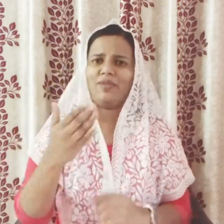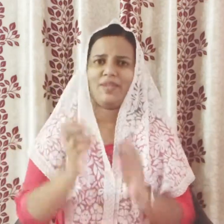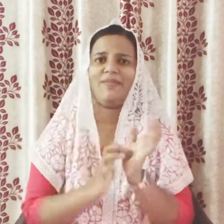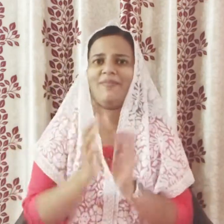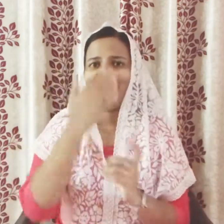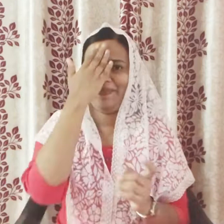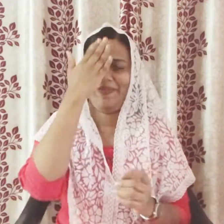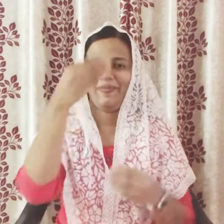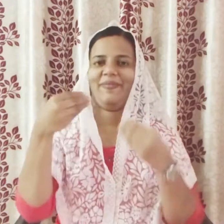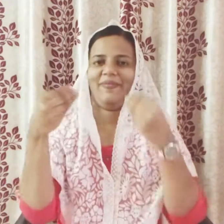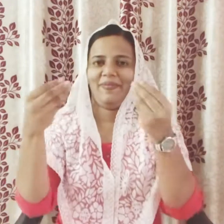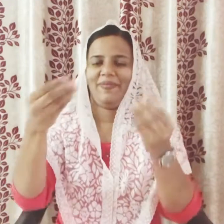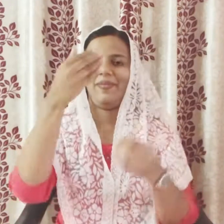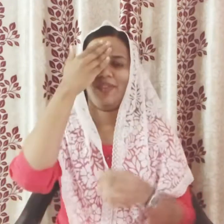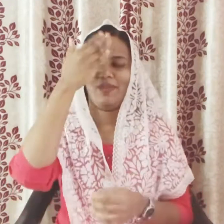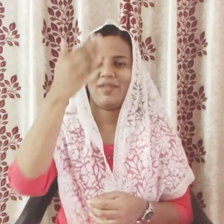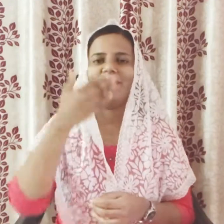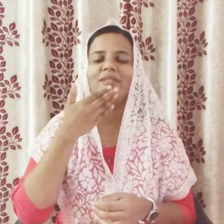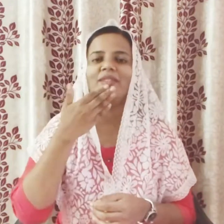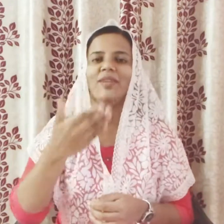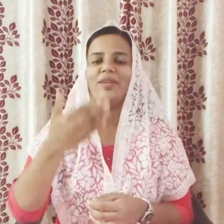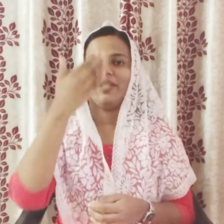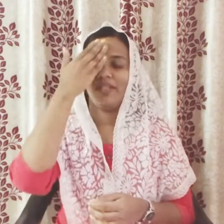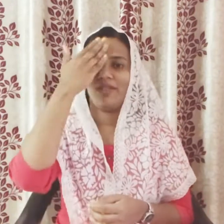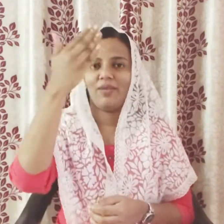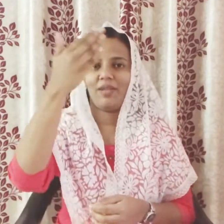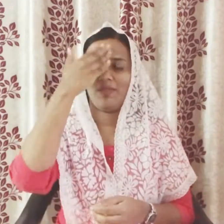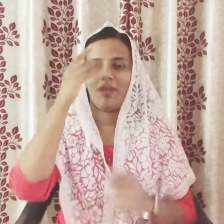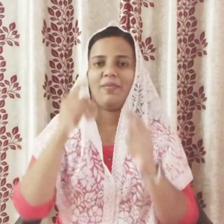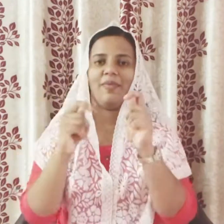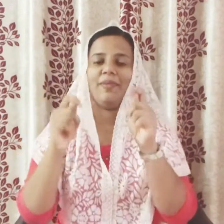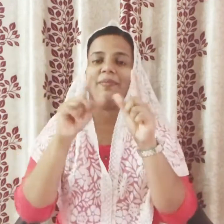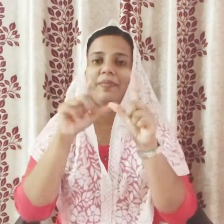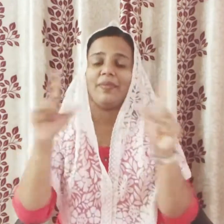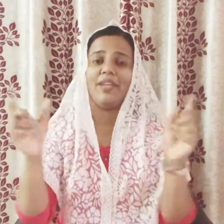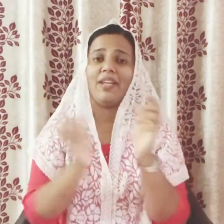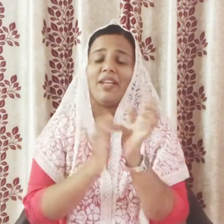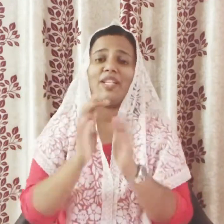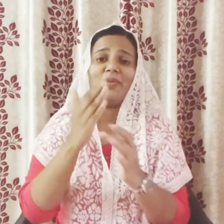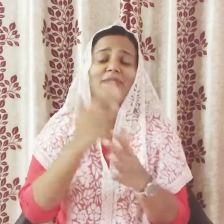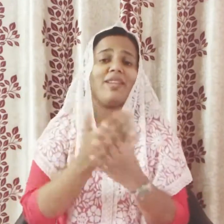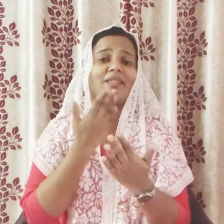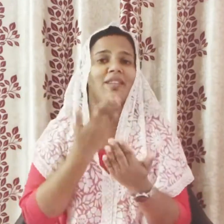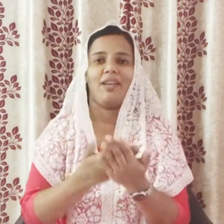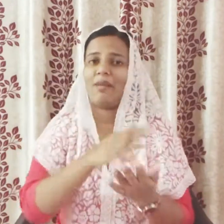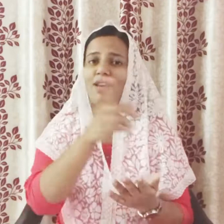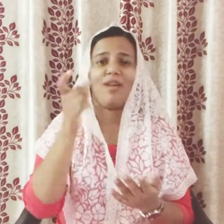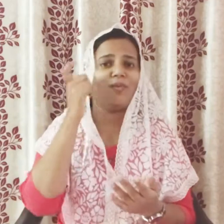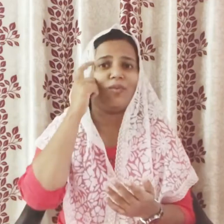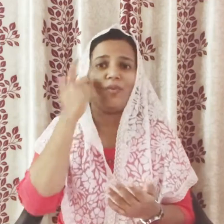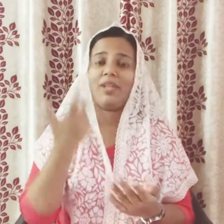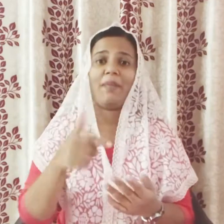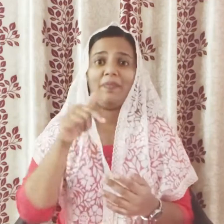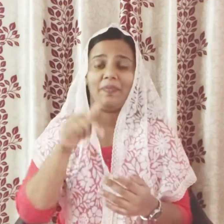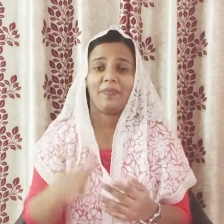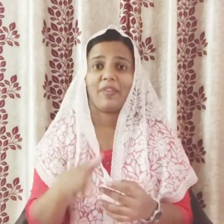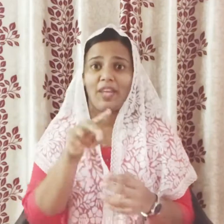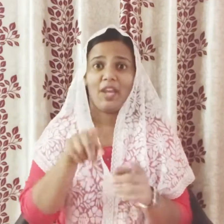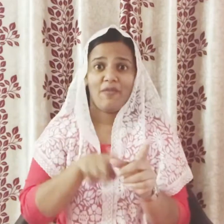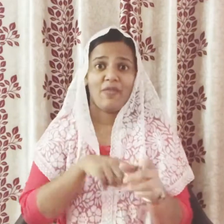നന്ദിയോടെ സ്തോത്രം പറഞ്ഞാട്ടെ. നന്ദിയോടെ സ്തോത്രം പറഞ്ഞാട്ടെ. നന്ദിയോടെ സ്തോത്രം പറഞ്ഞാട്ടെ. ഹല്ലേലൂയ. സ്തോത്രം. കർത്താവ് ചെയ്ത നന്മകളെയൊക്കെ ഒന്ന് ഓർത്ത് നോക്കി. ഈ വർഷത്തിൻ്റെ